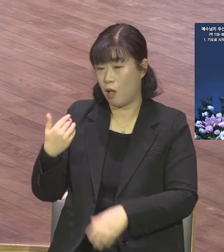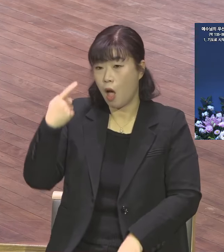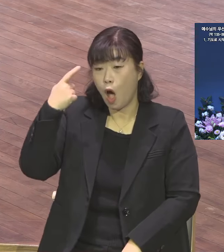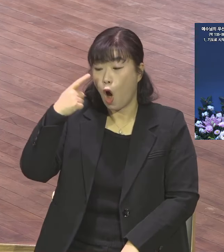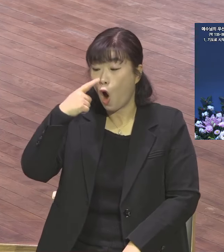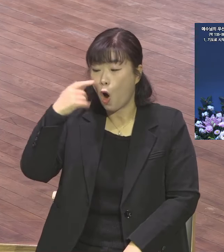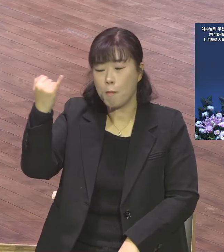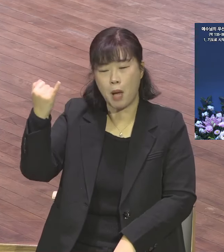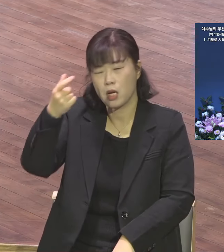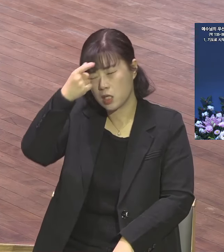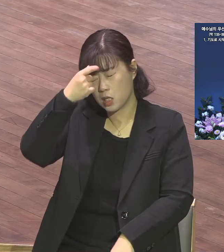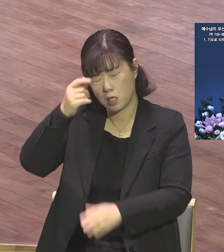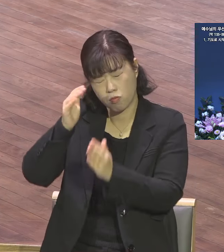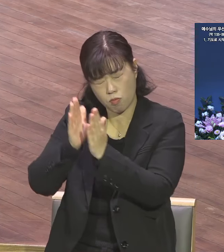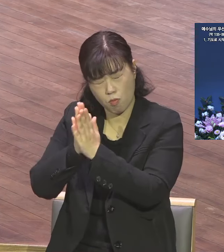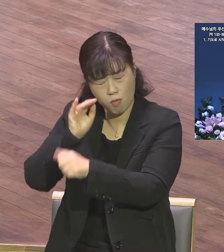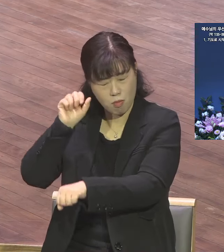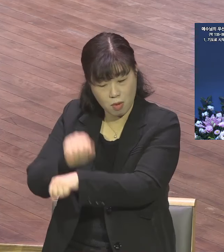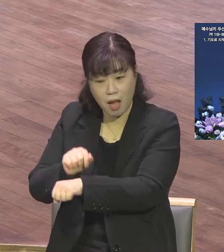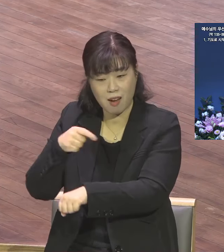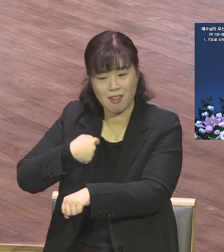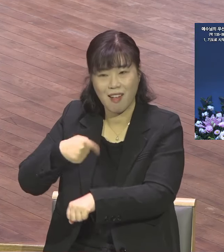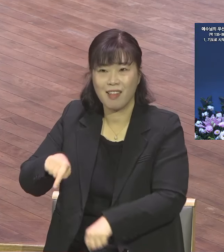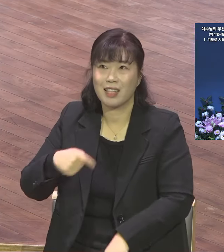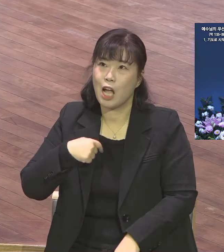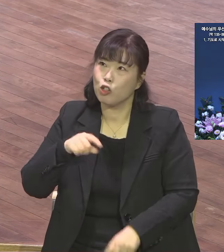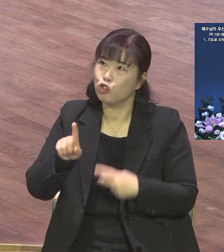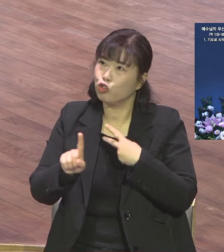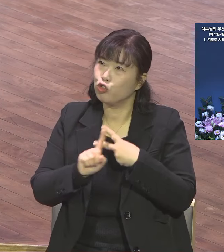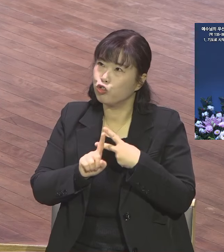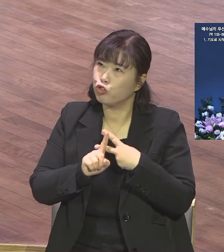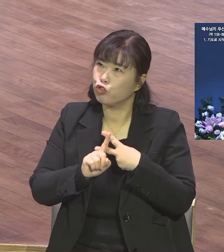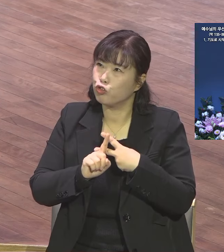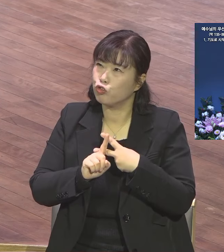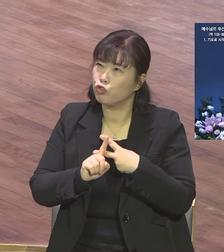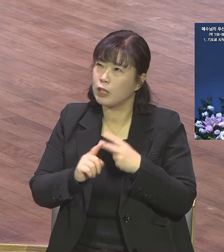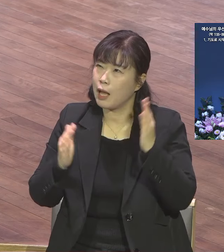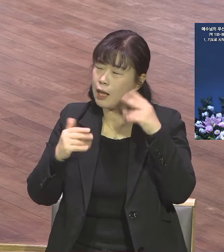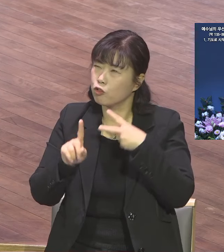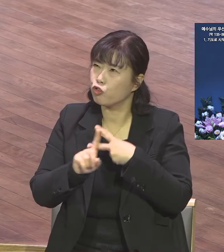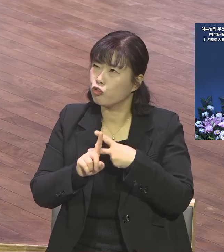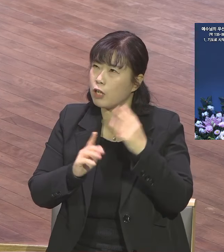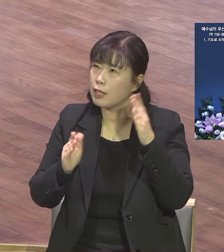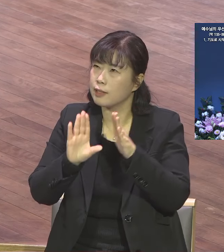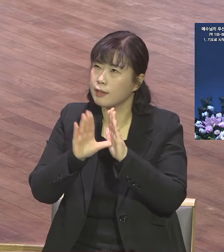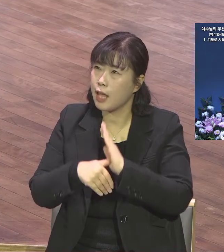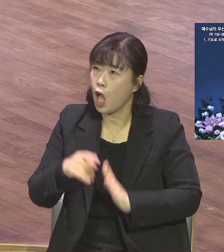구할 게 뭐 있어요. 어머니 새벽 기도 가자 하니까 간 거지. 매일 간 거요.